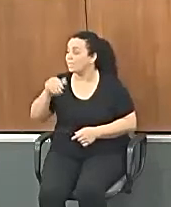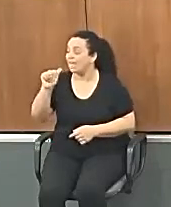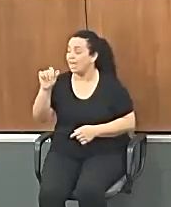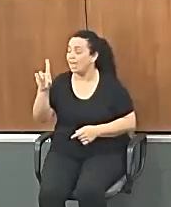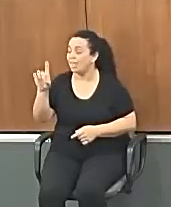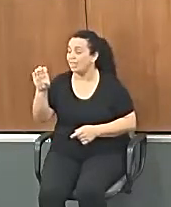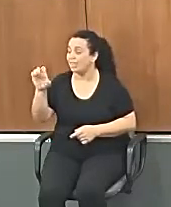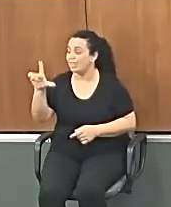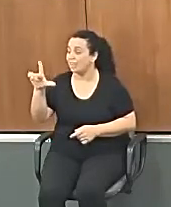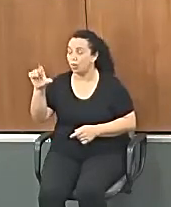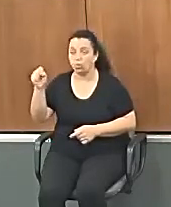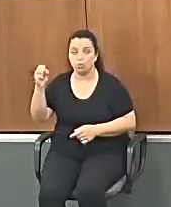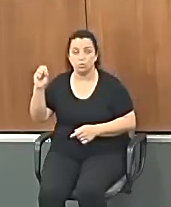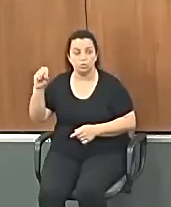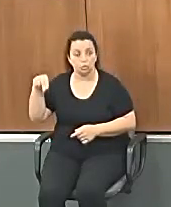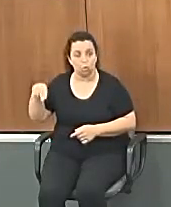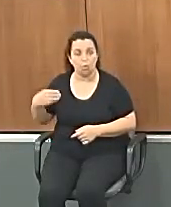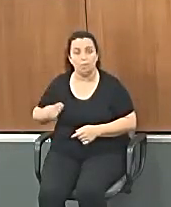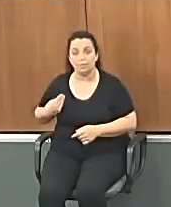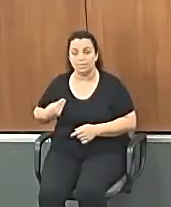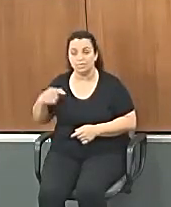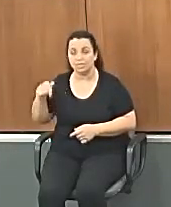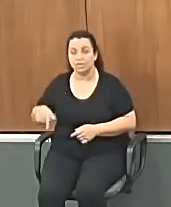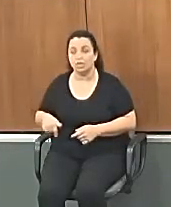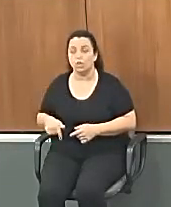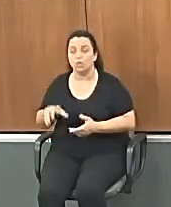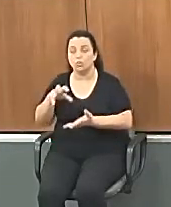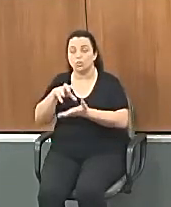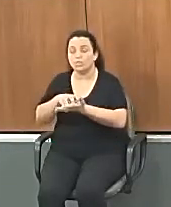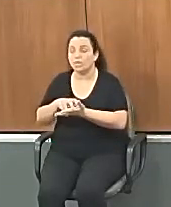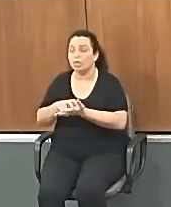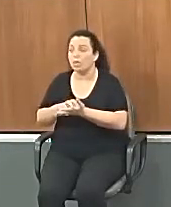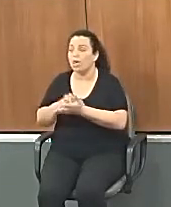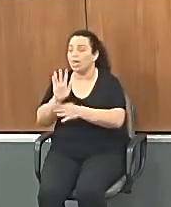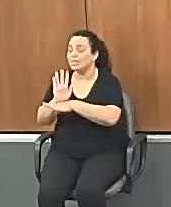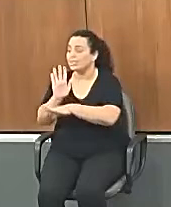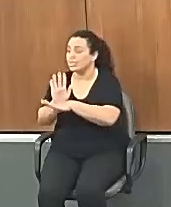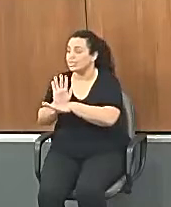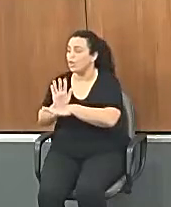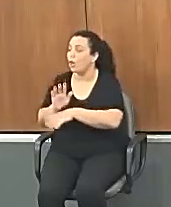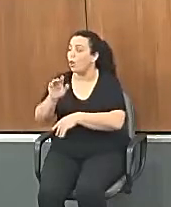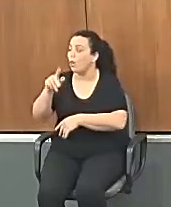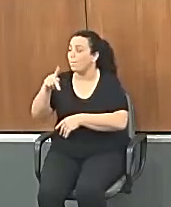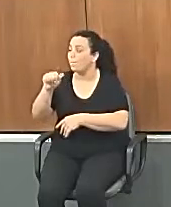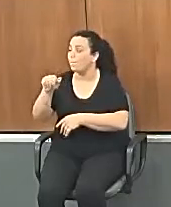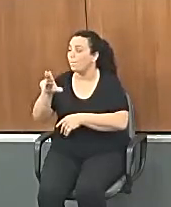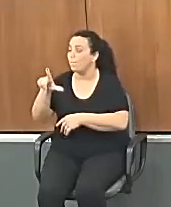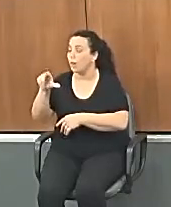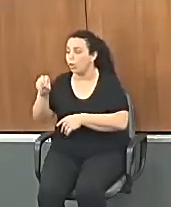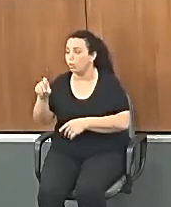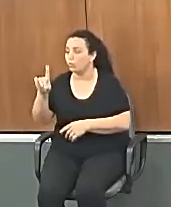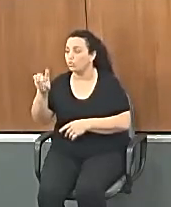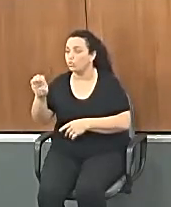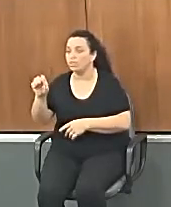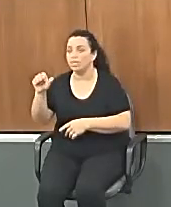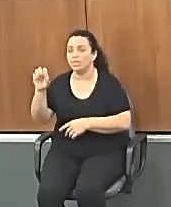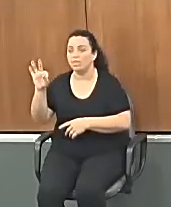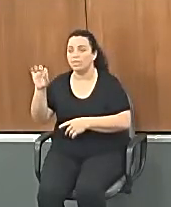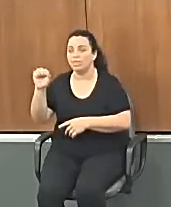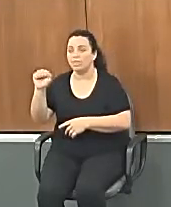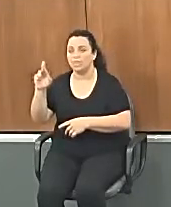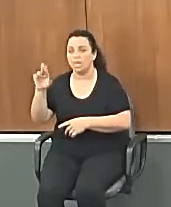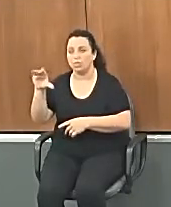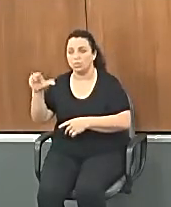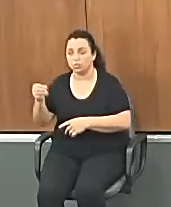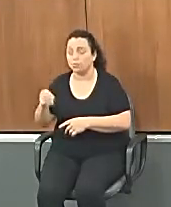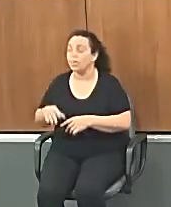administrativo do centro assistencial paulo de tarso o leonardo mascarenhas diretor do departamento de esportes e